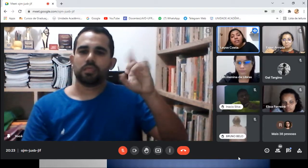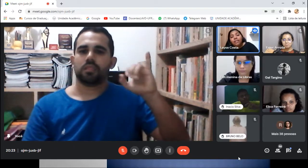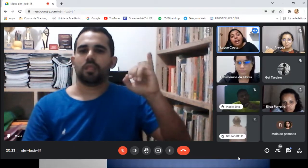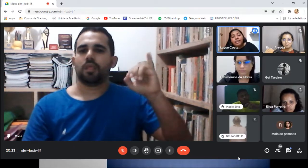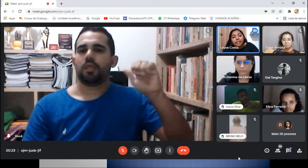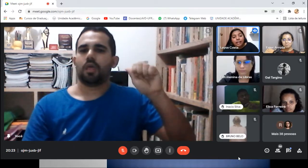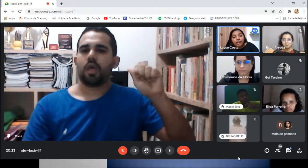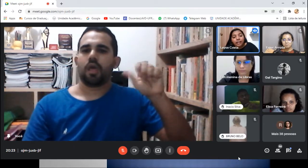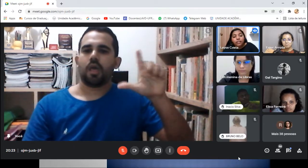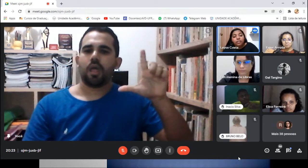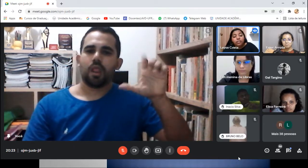há dialetos